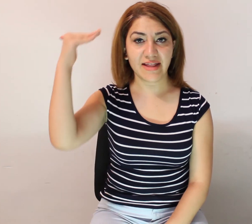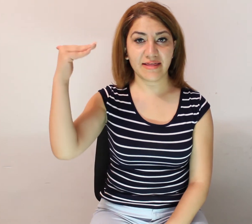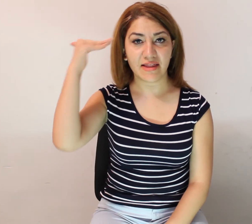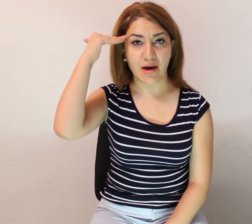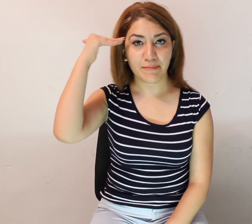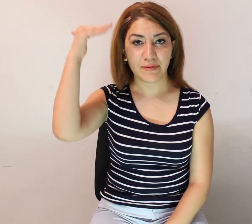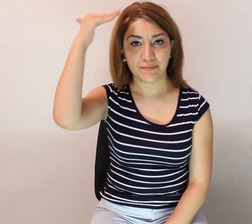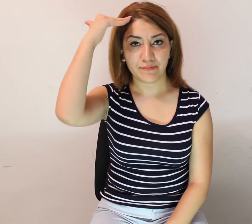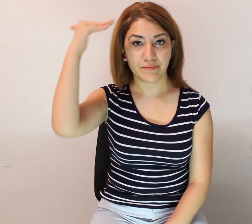Վիետնամ,